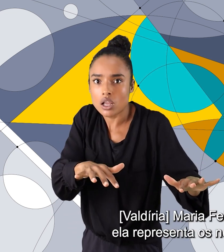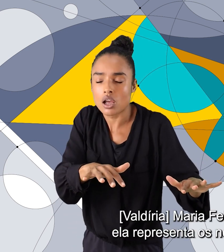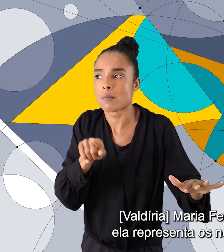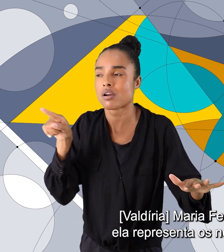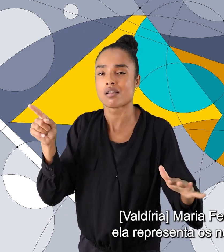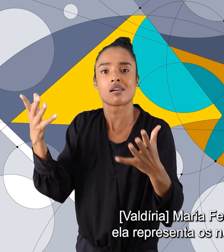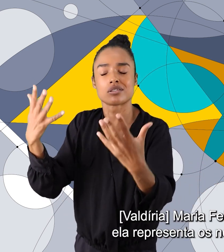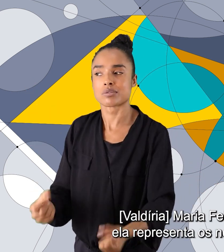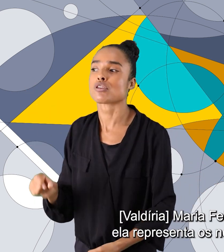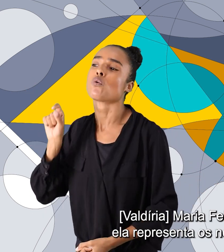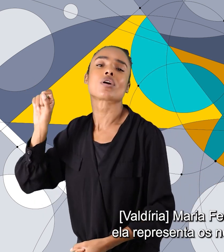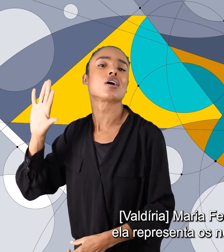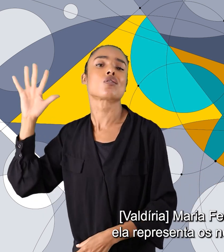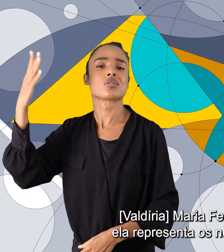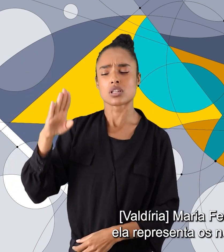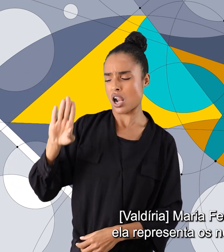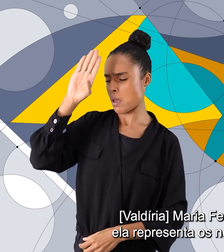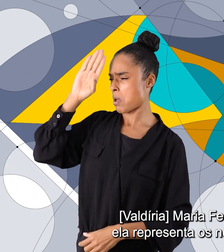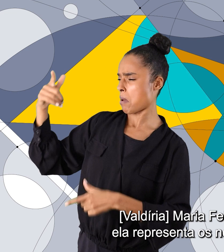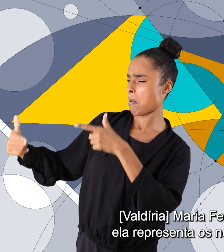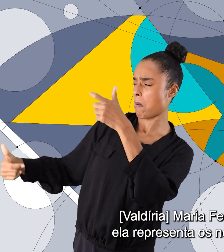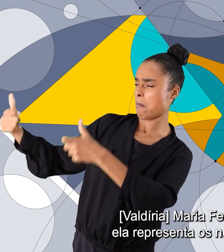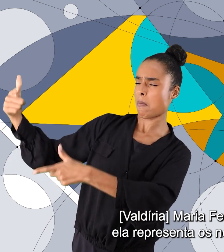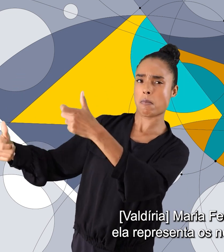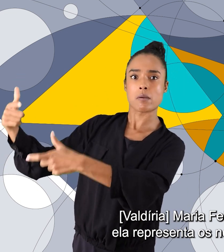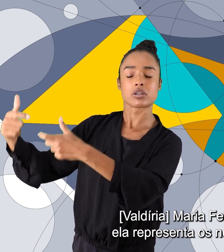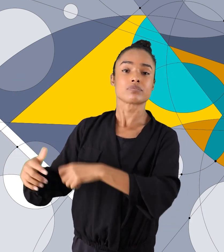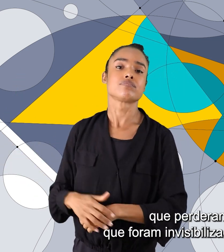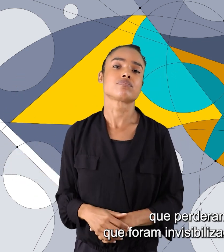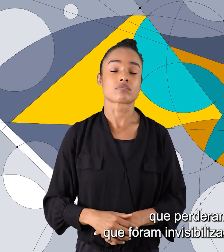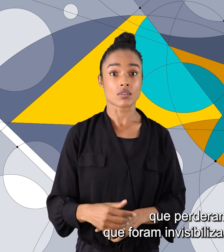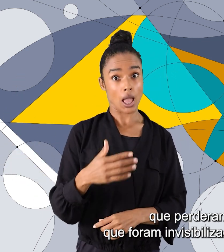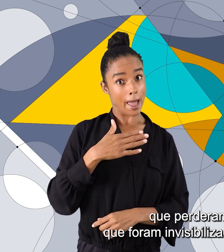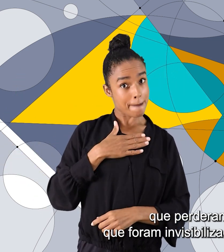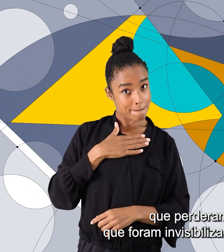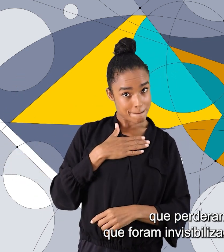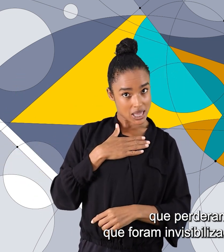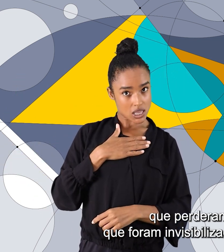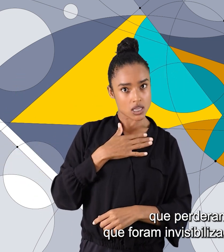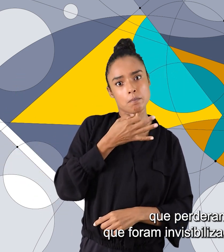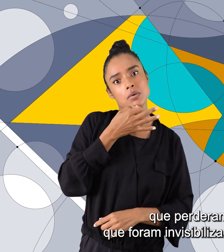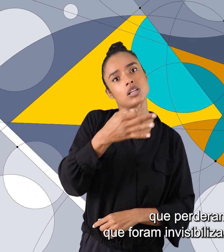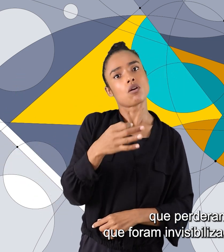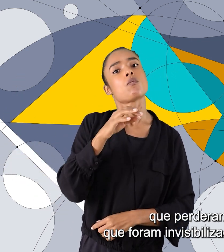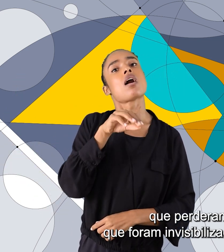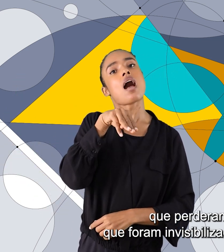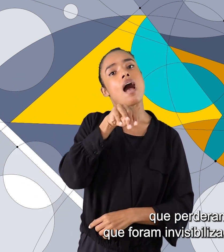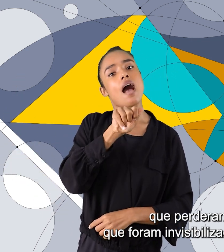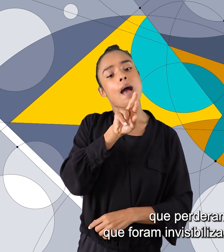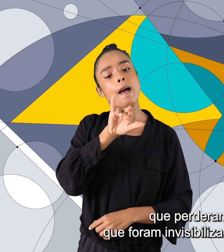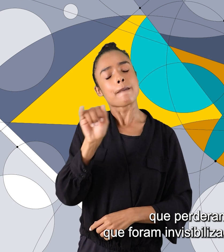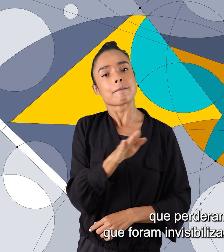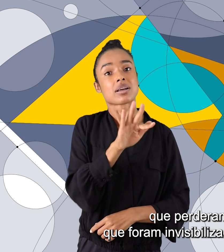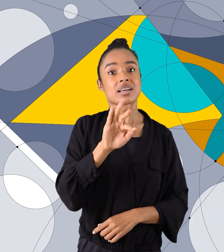Maria Filipa, para mim, ela representa os negros e negras que perderam a vida, que foram invisibilizados